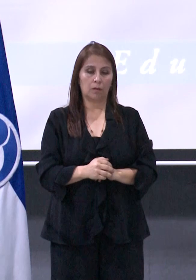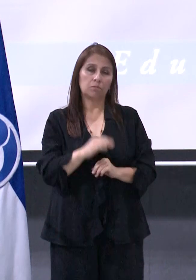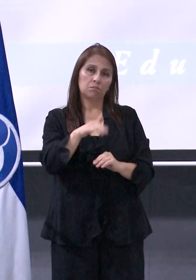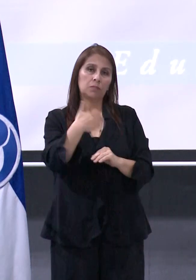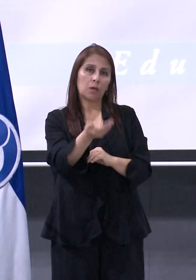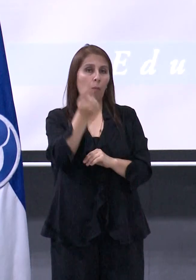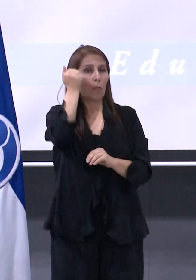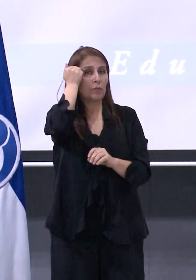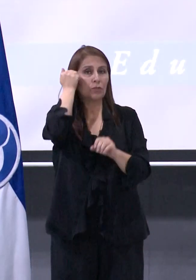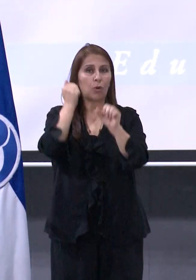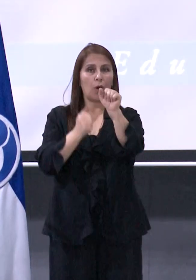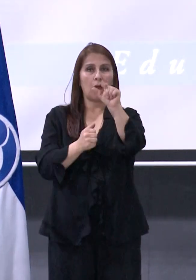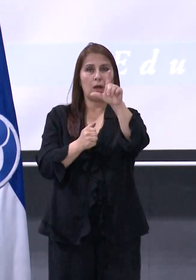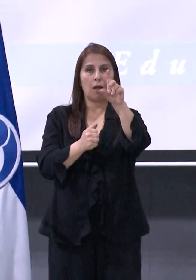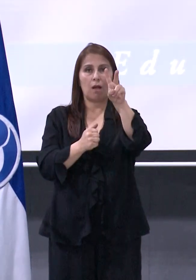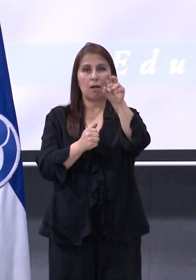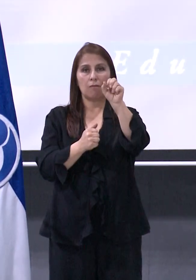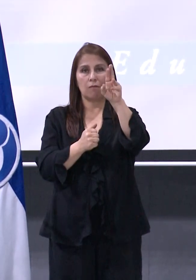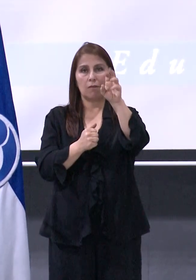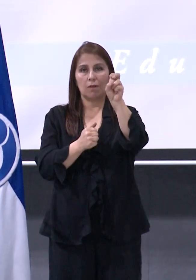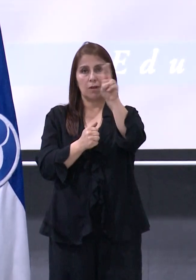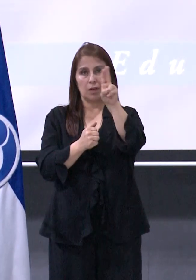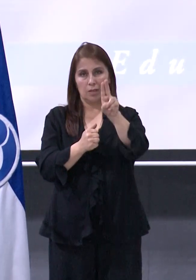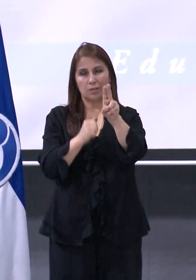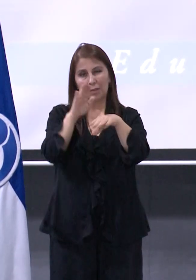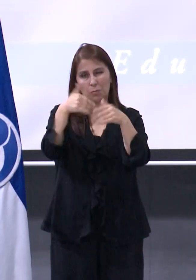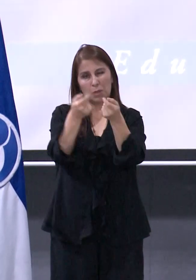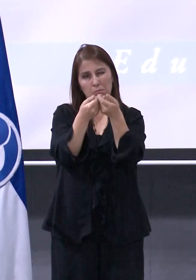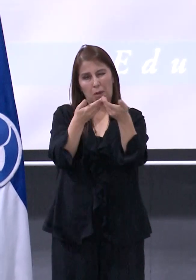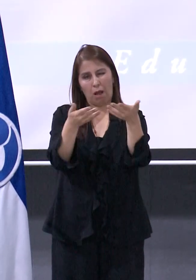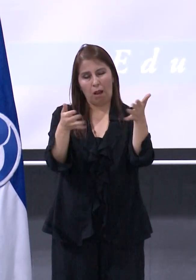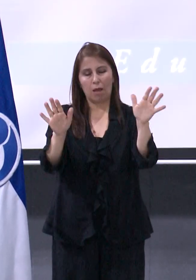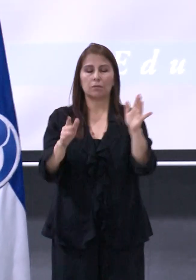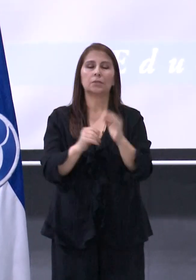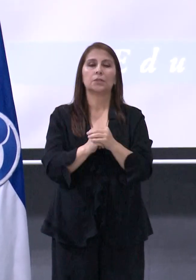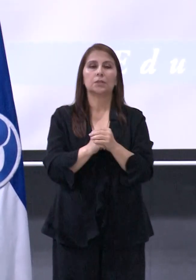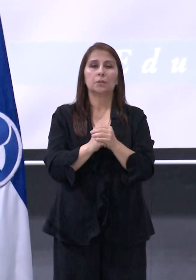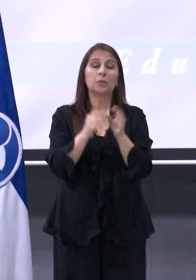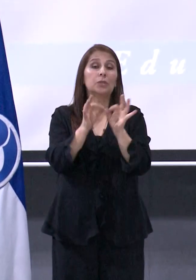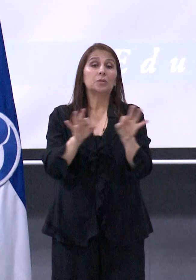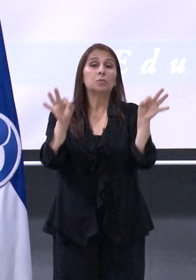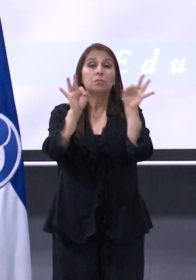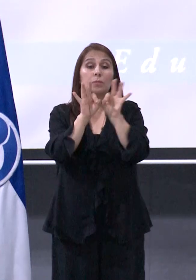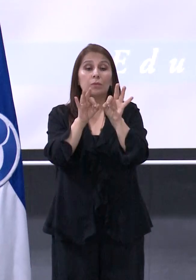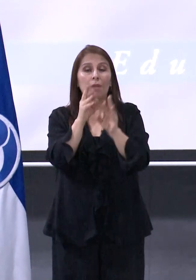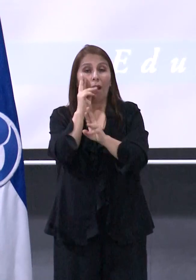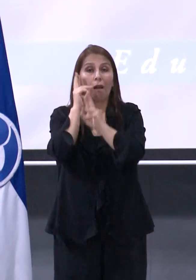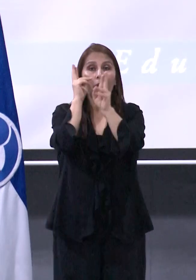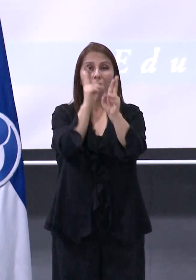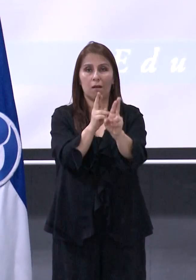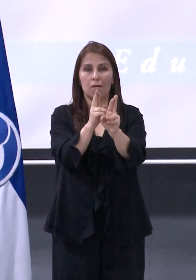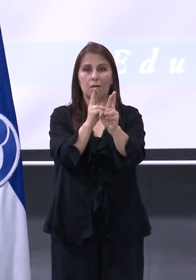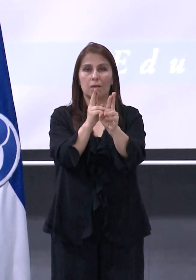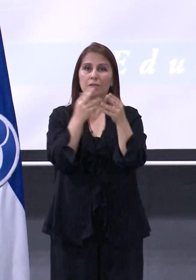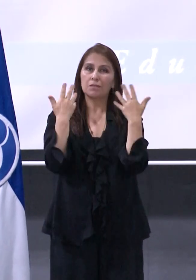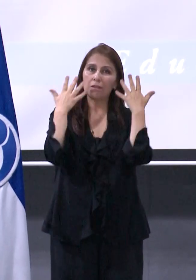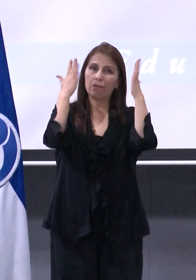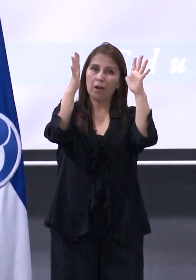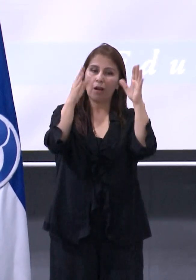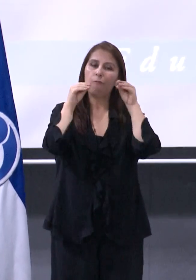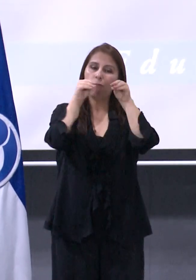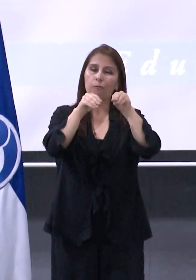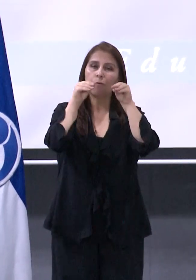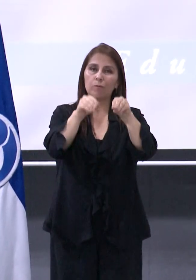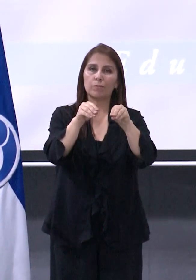como una iniciativa que me parece muy interesante para la universidad y es poder conmemorar lo que la formación de maestros